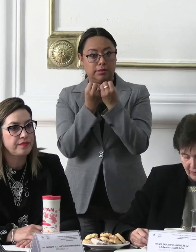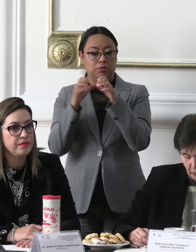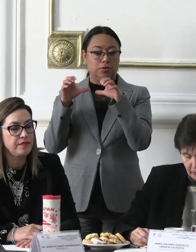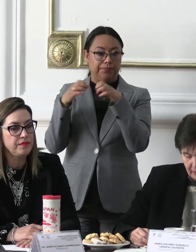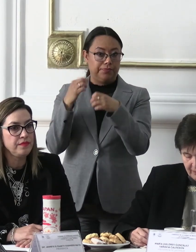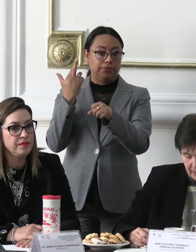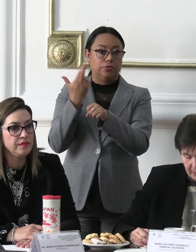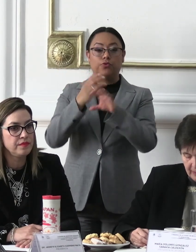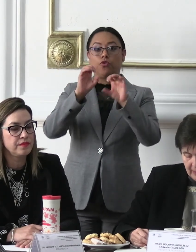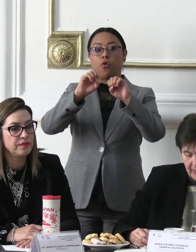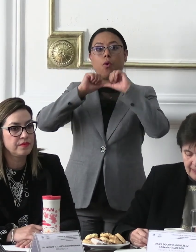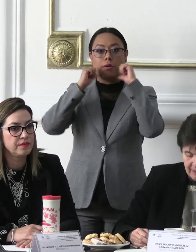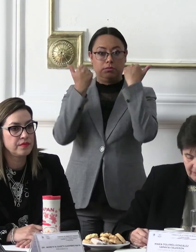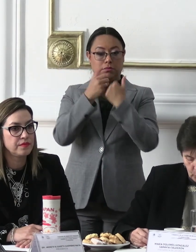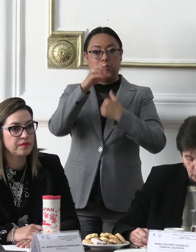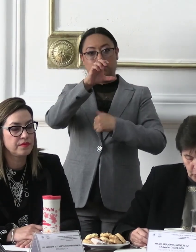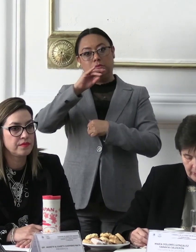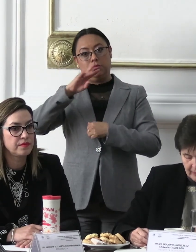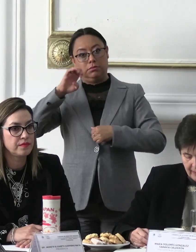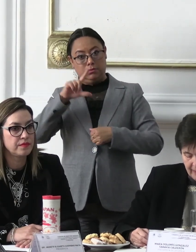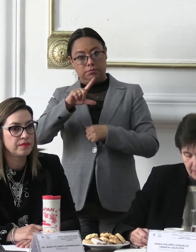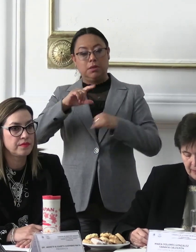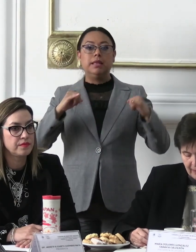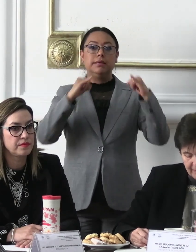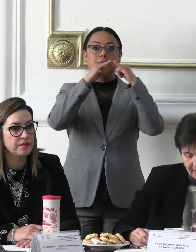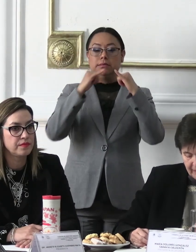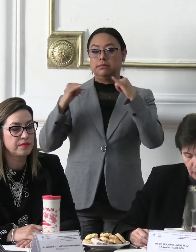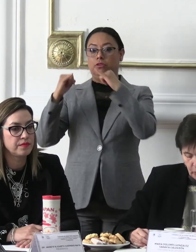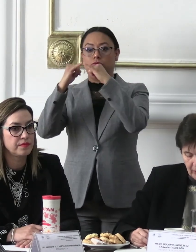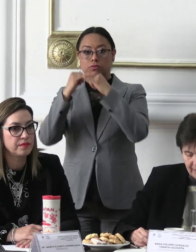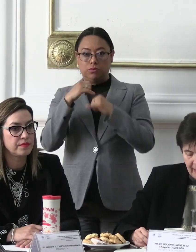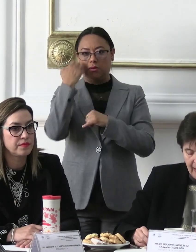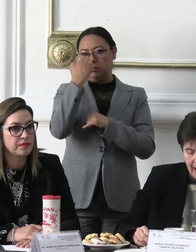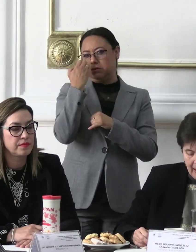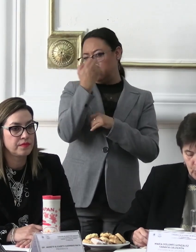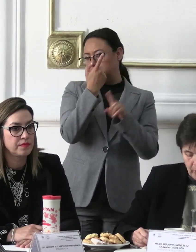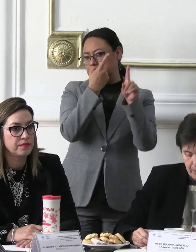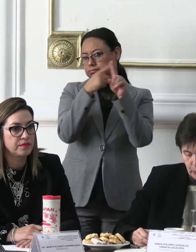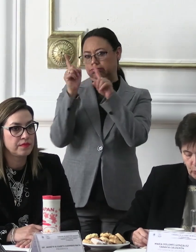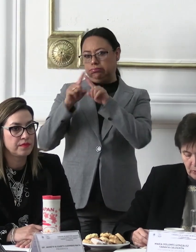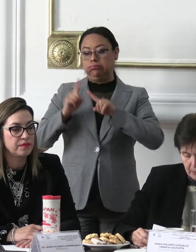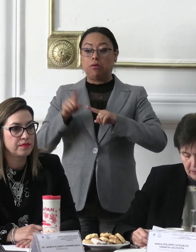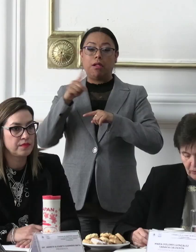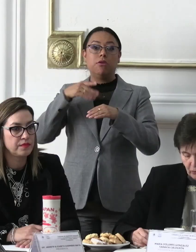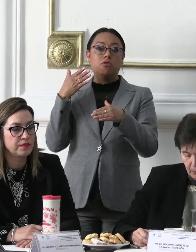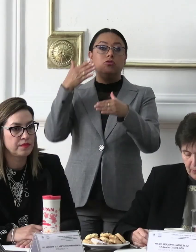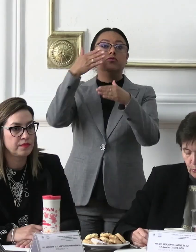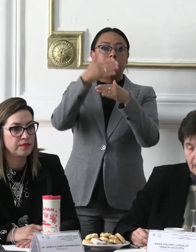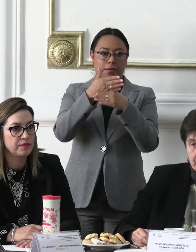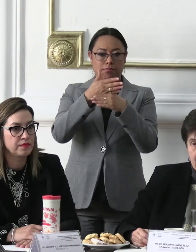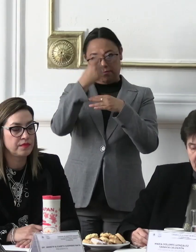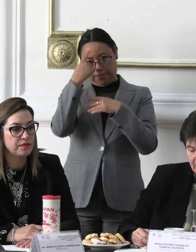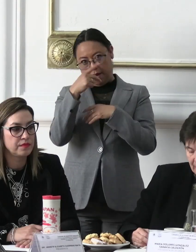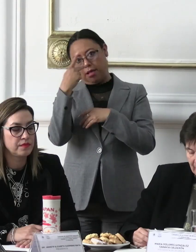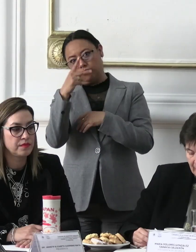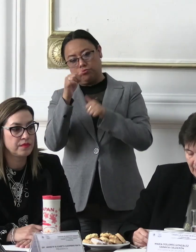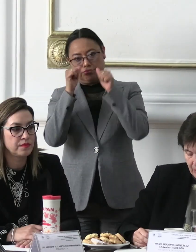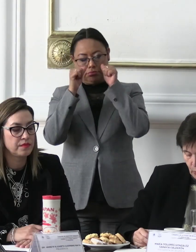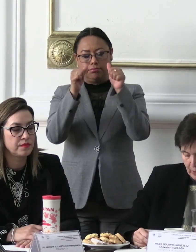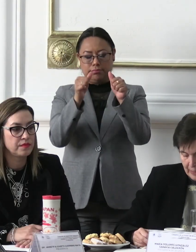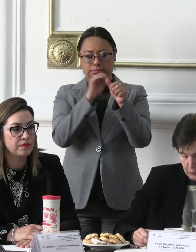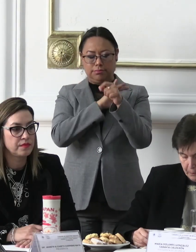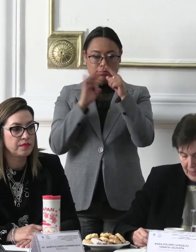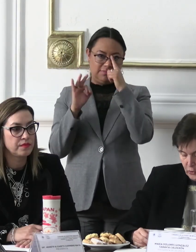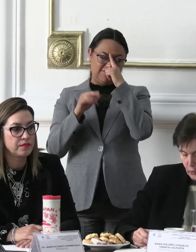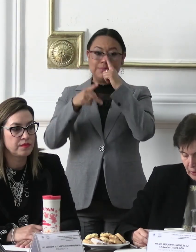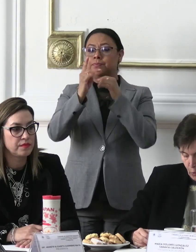comunitarias y de sociedad civil, instituciones académicas, entre otras, acuden por sus servicios, pero también en